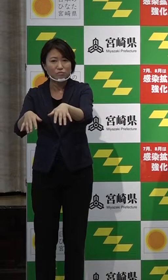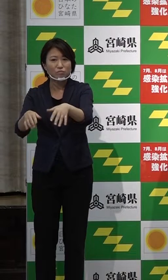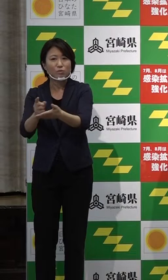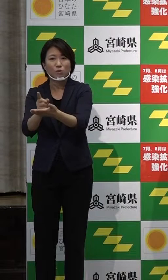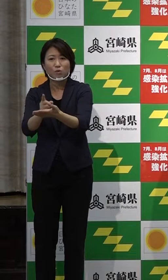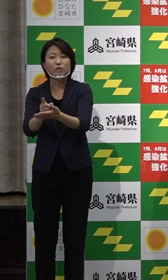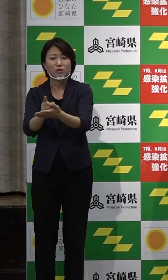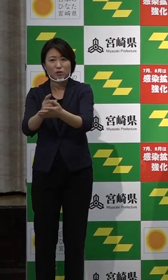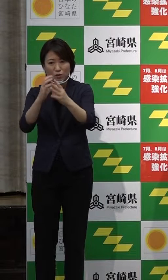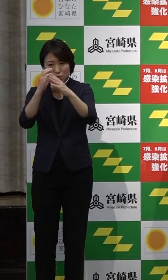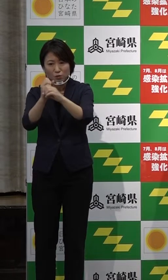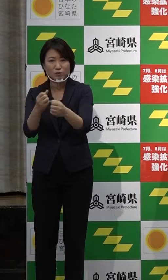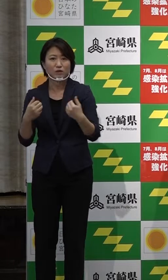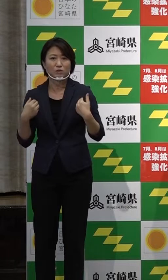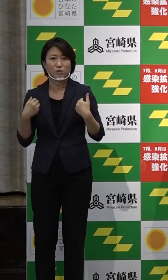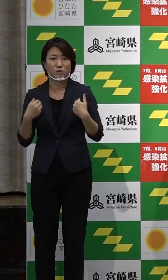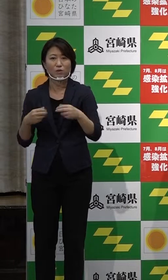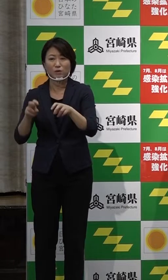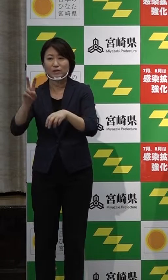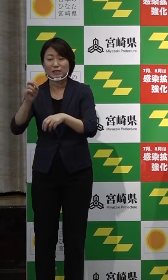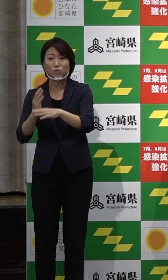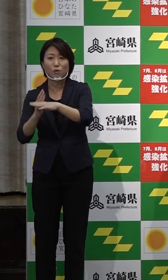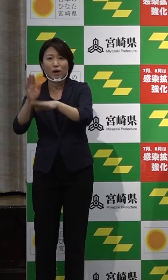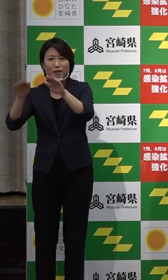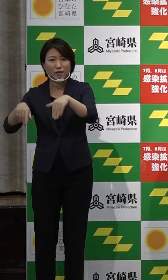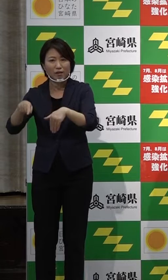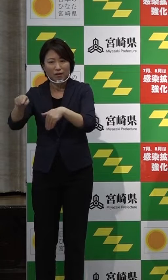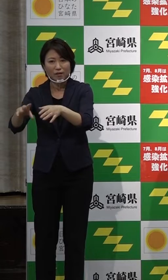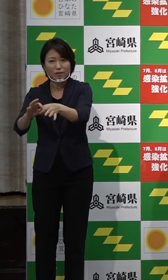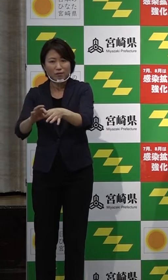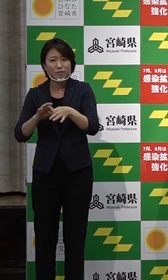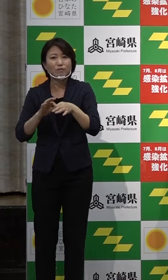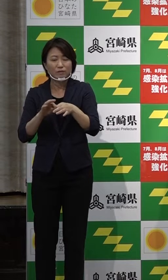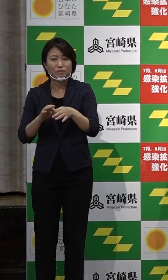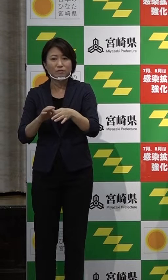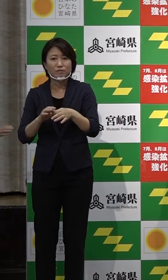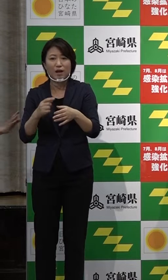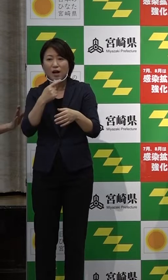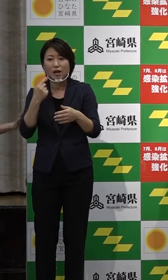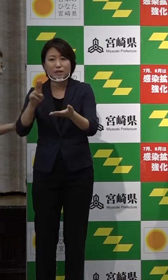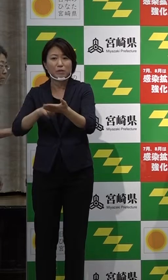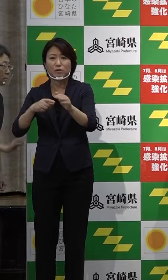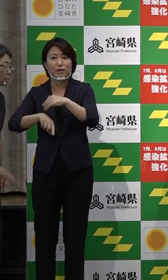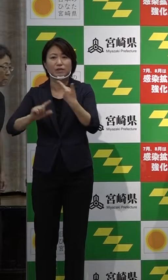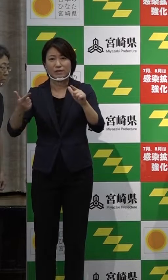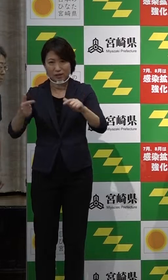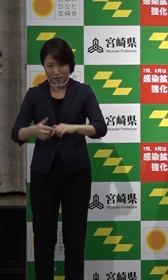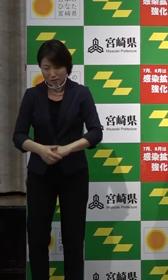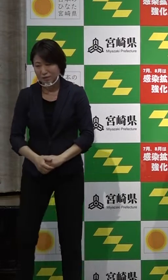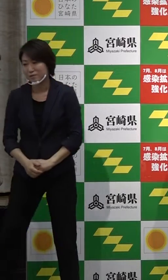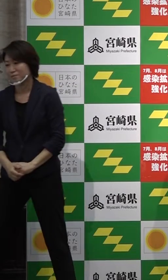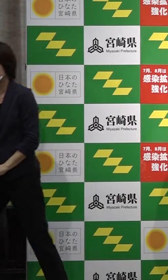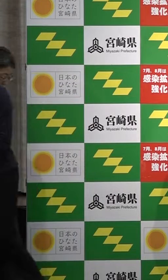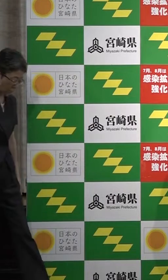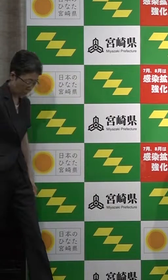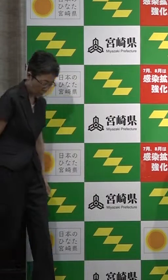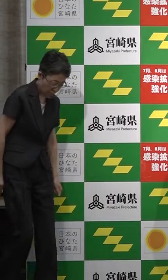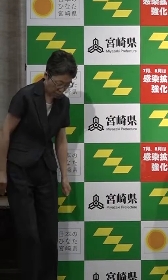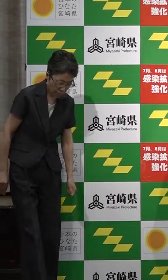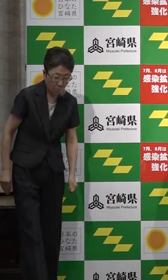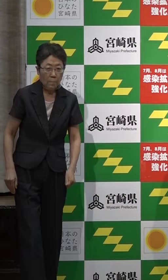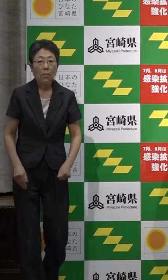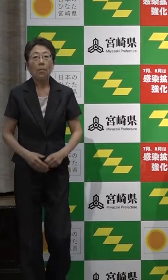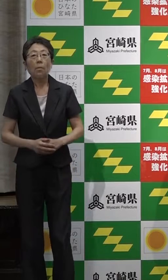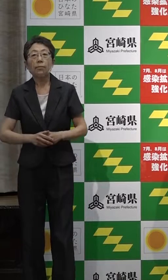ということを注視する、20を超えたからこれ機械的に検疫に指定するというものではないというふうに判断をしておるところであります